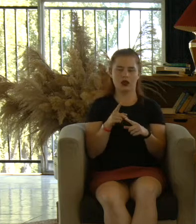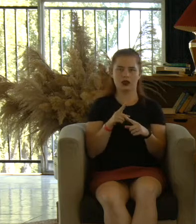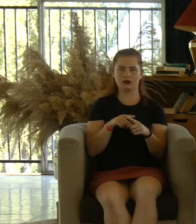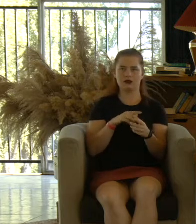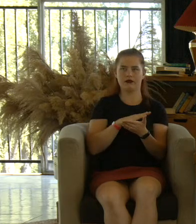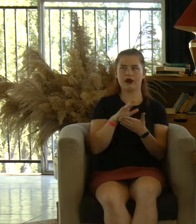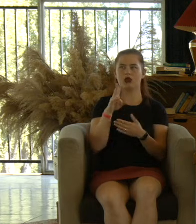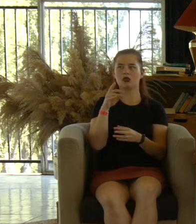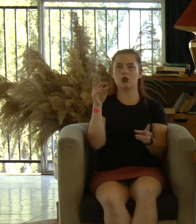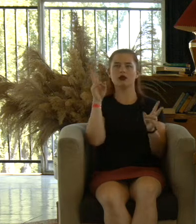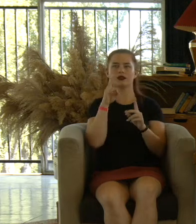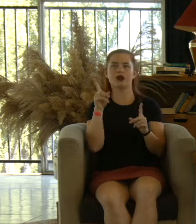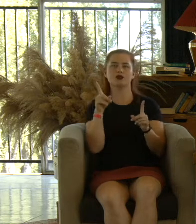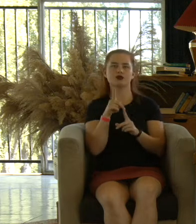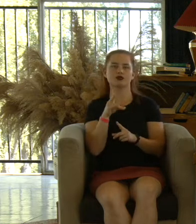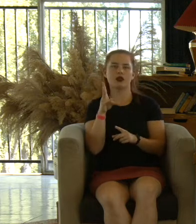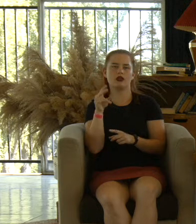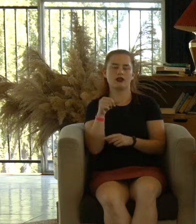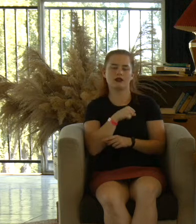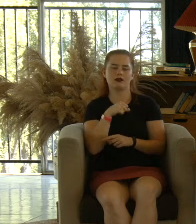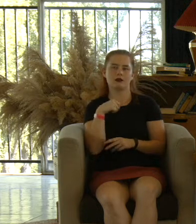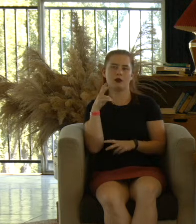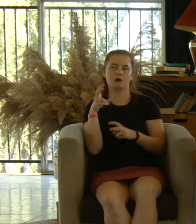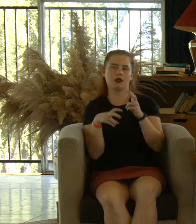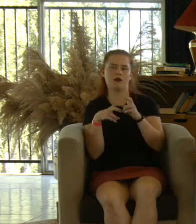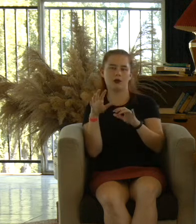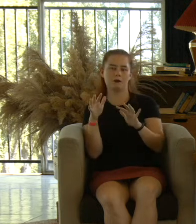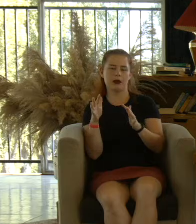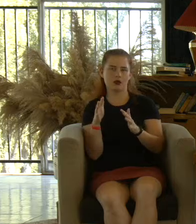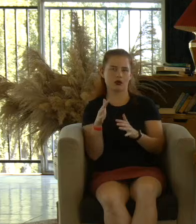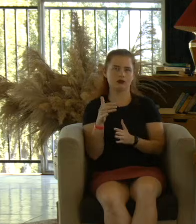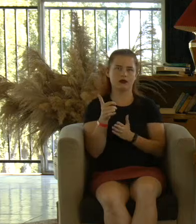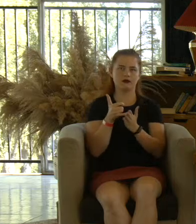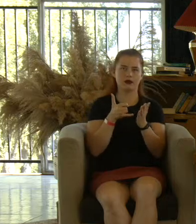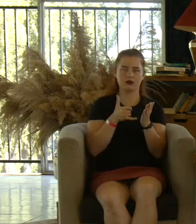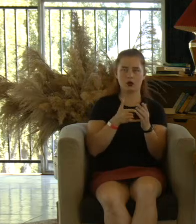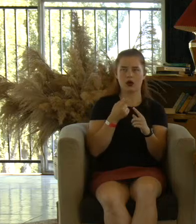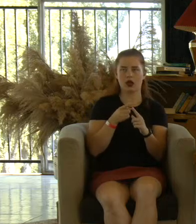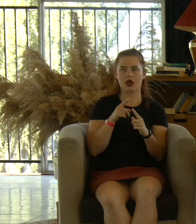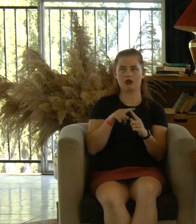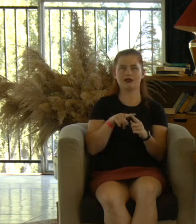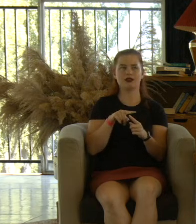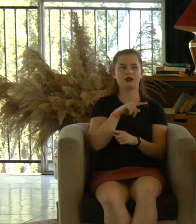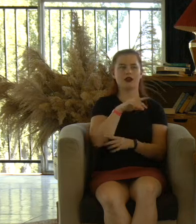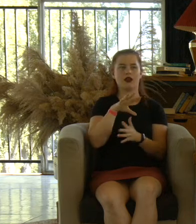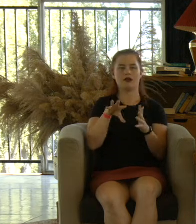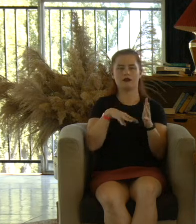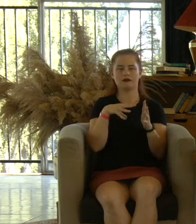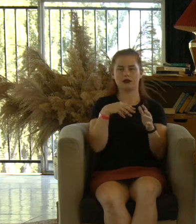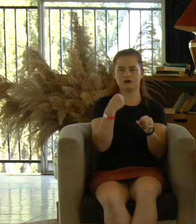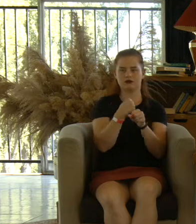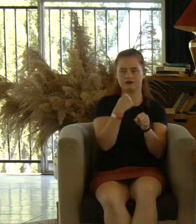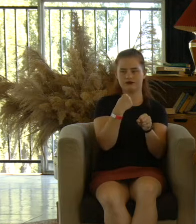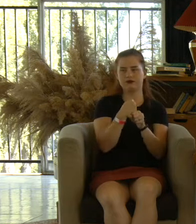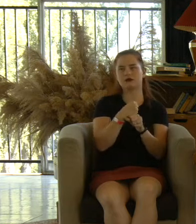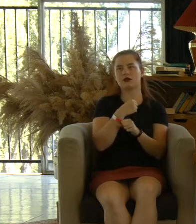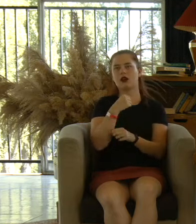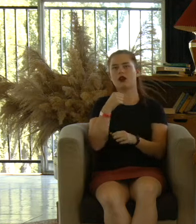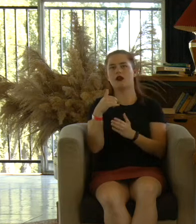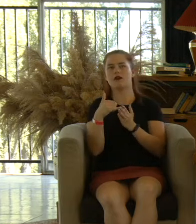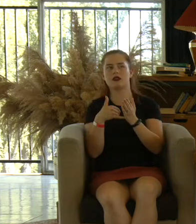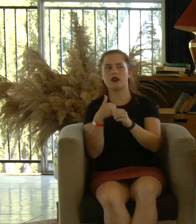на винодельне. Потому что виноделие, то есть вино, это два процесса. Это виноградарство, то, что происходит на винограднике, и виноделие,